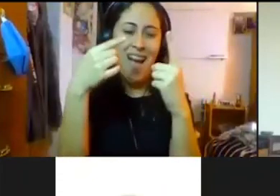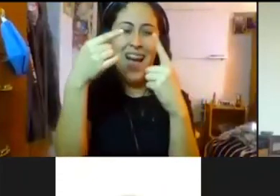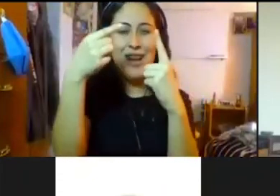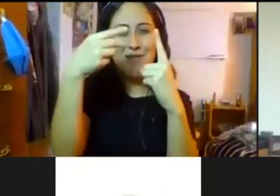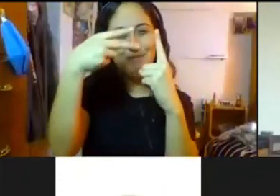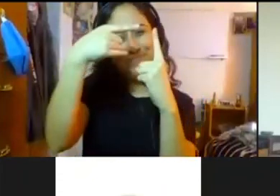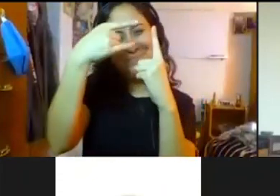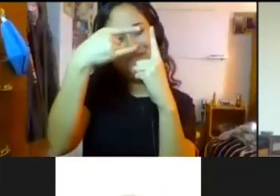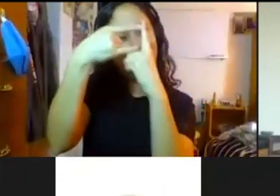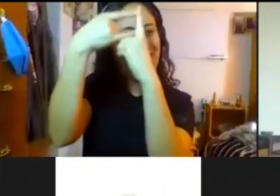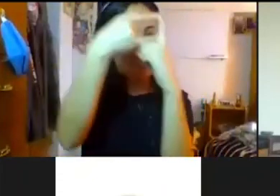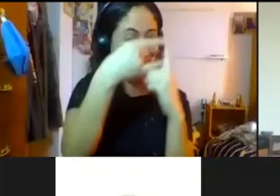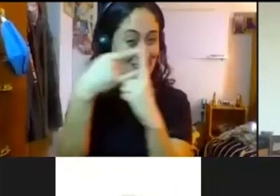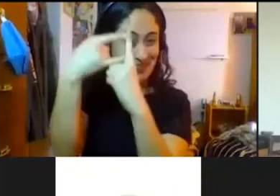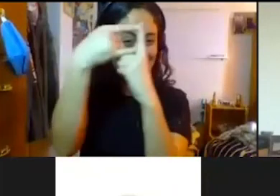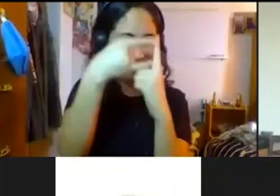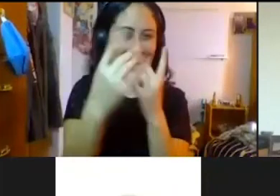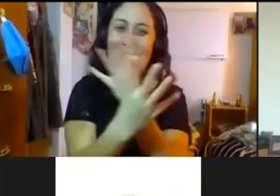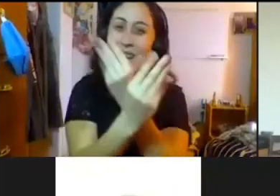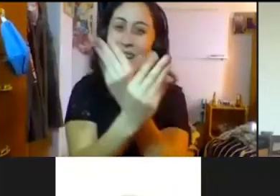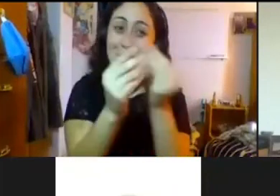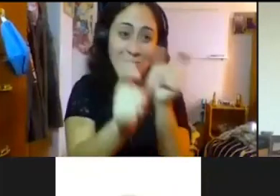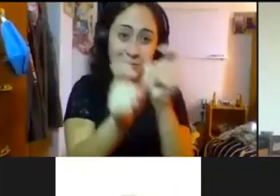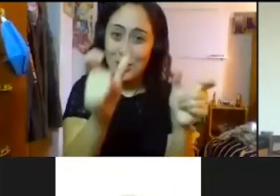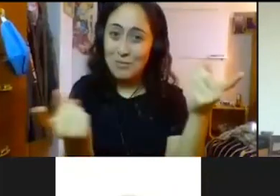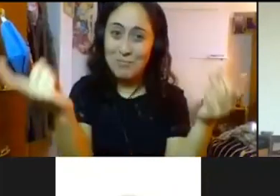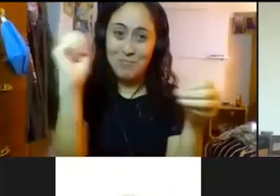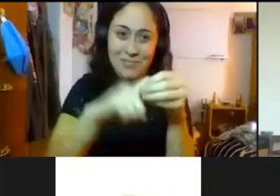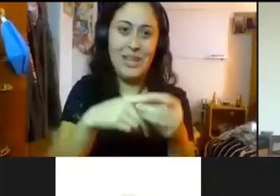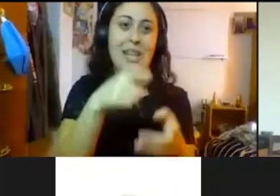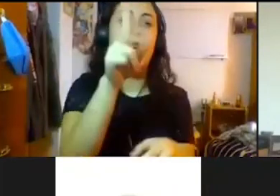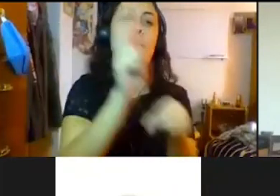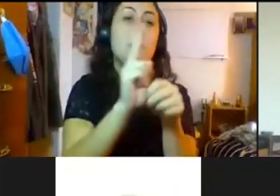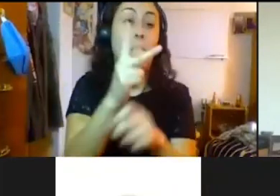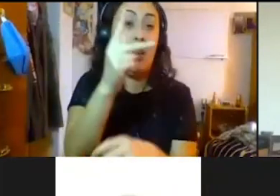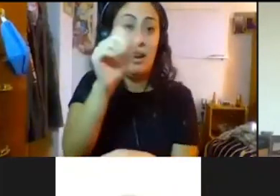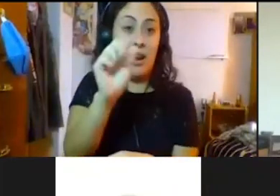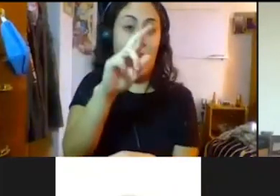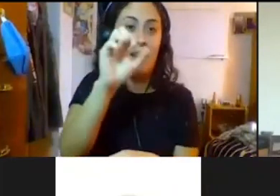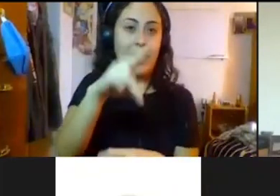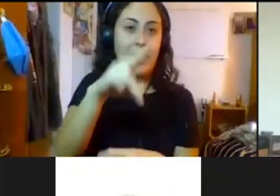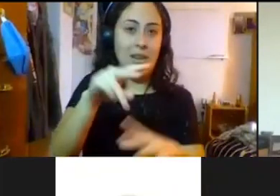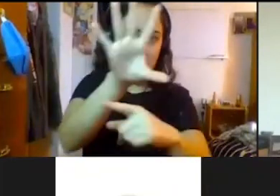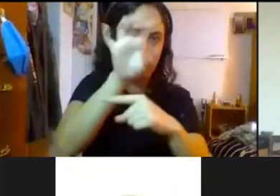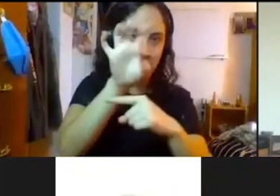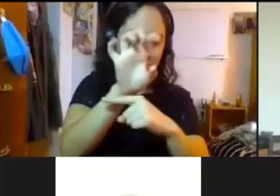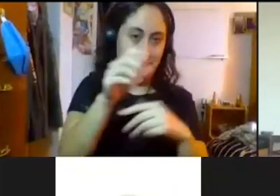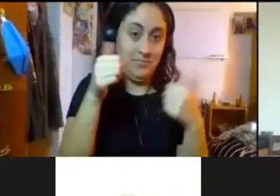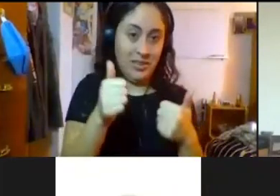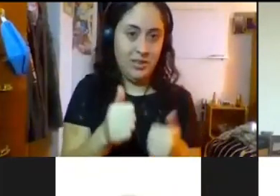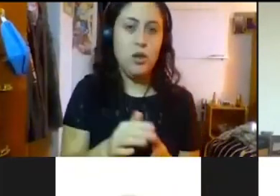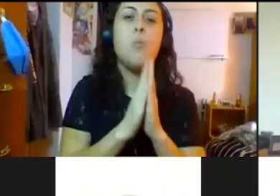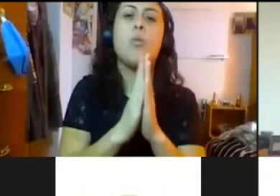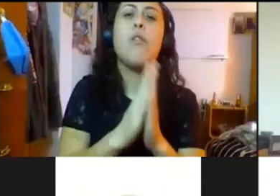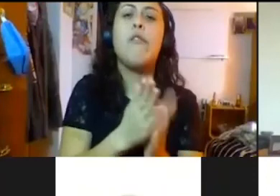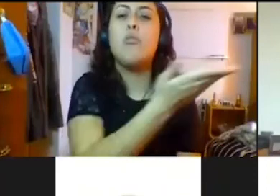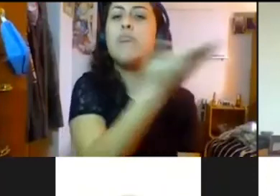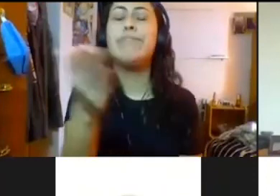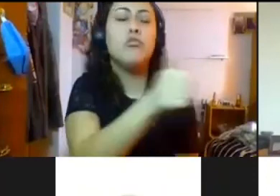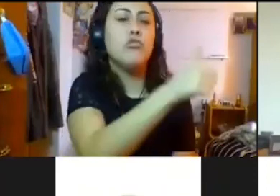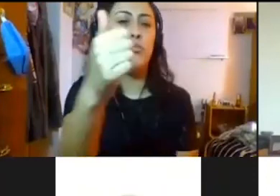yo voy a tomar las 5 fotos porque son 5 fotos. Así que les vamos a pedir que conecten sus cámaras a aquellas personas que